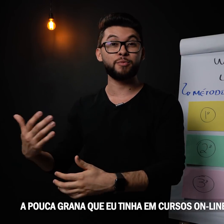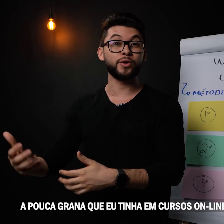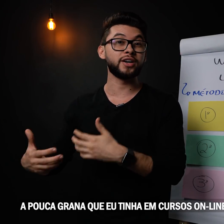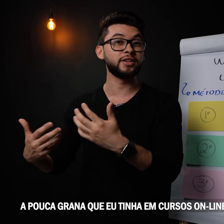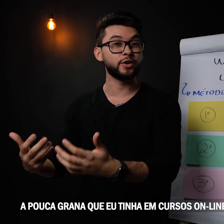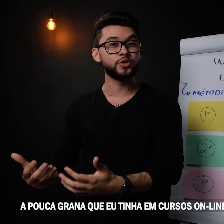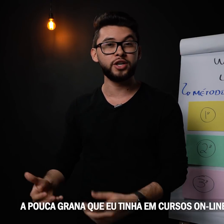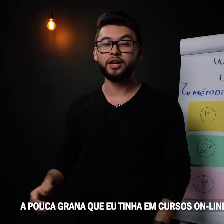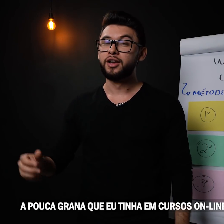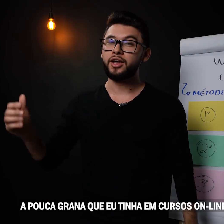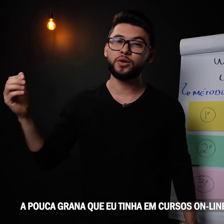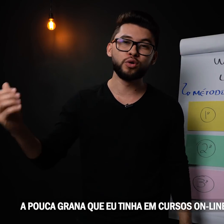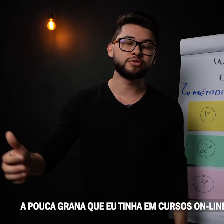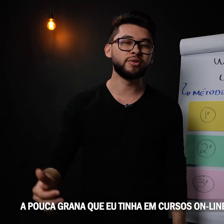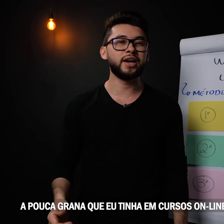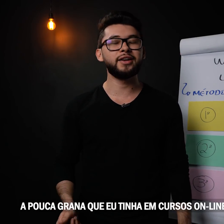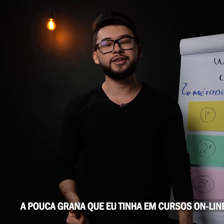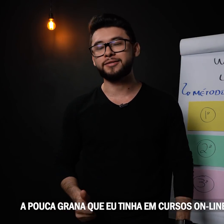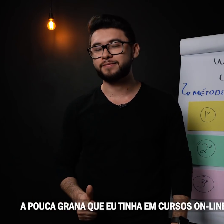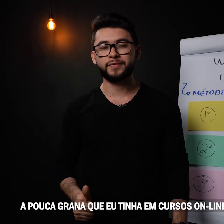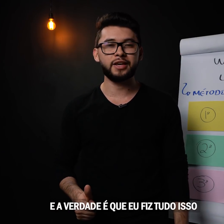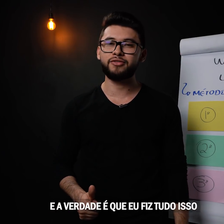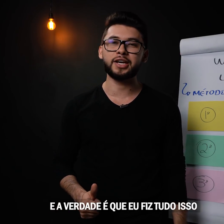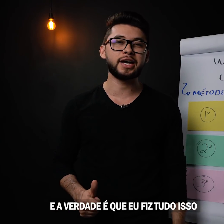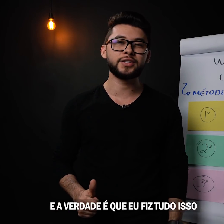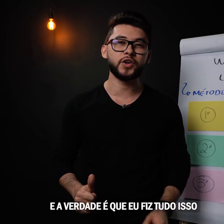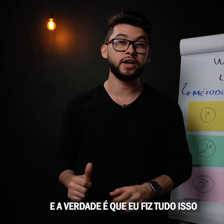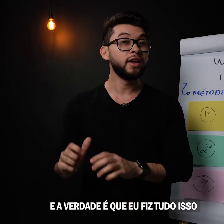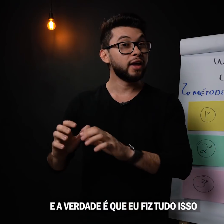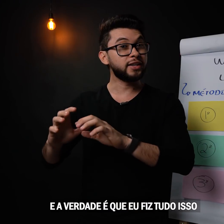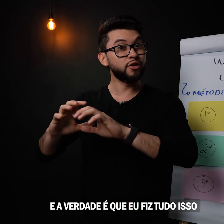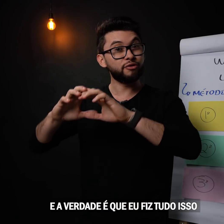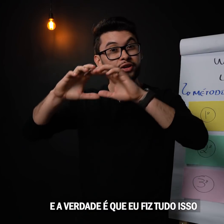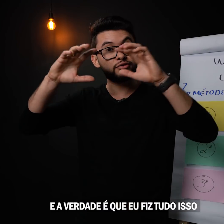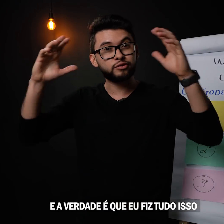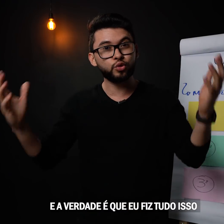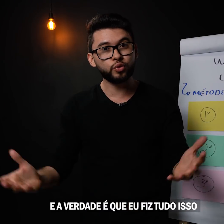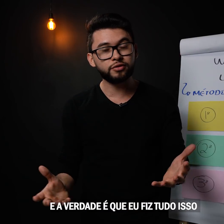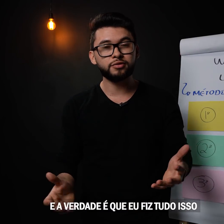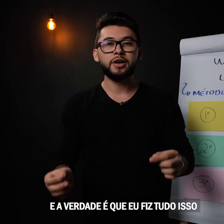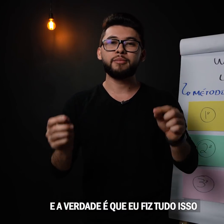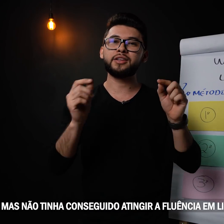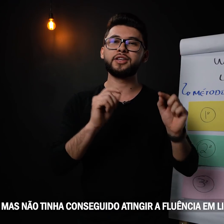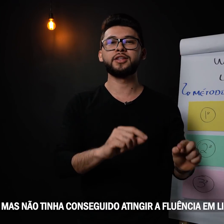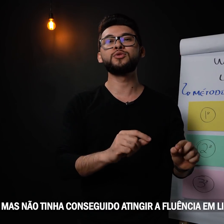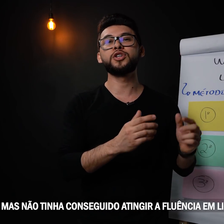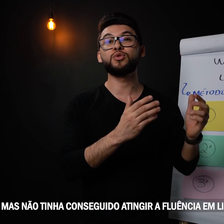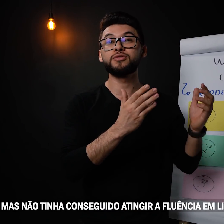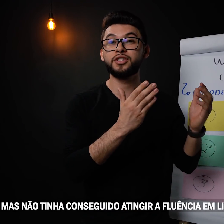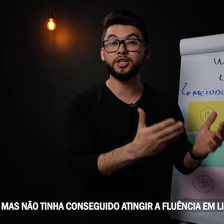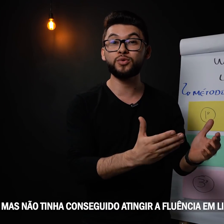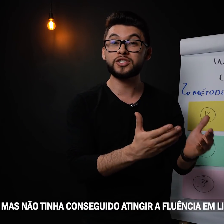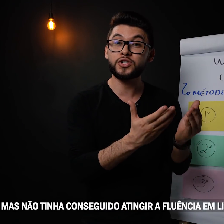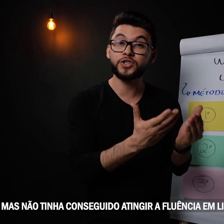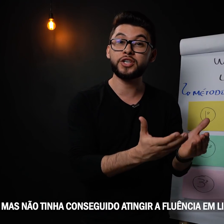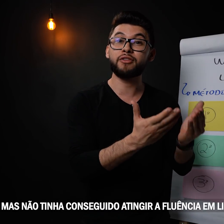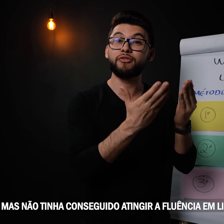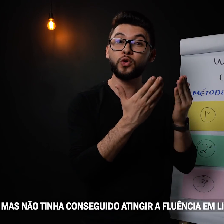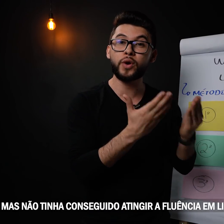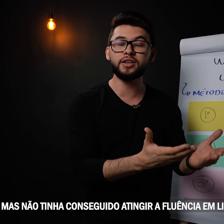pouca grana que eu tinha em cursos online e a verdade é que eu fiz tudo isso, mas ainda não tinha conseguido atingir a fluência